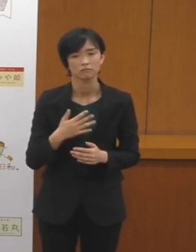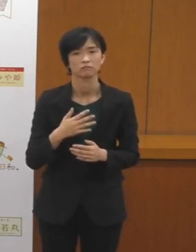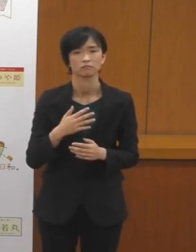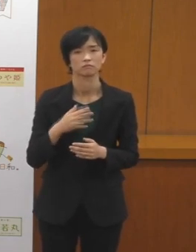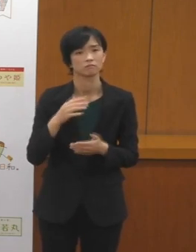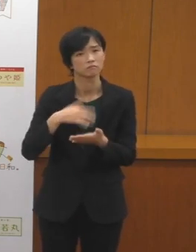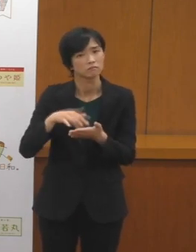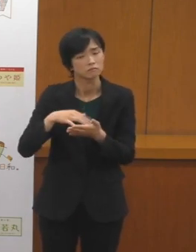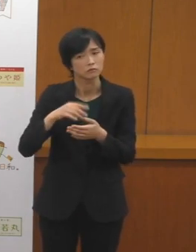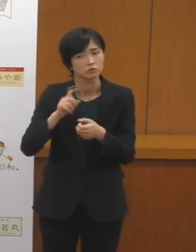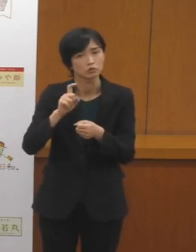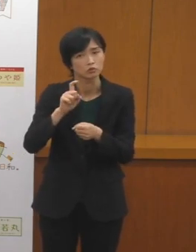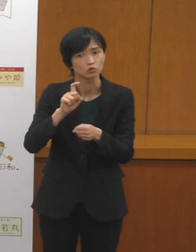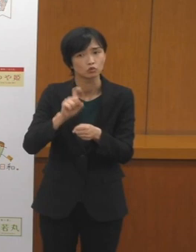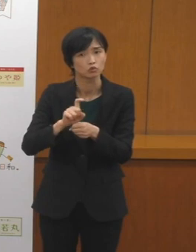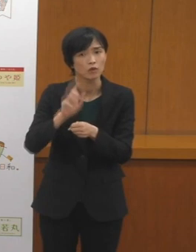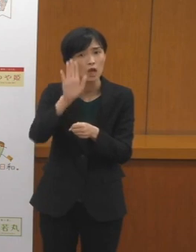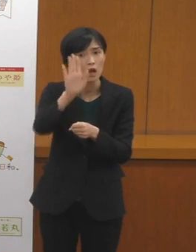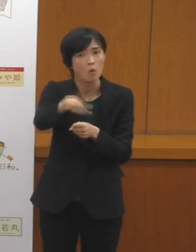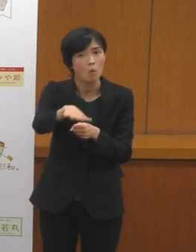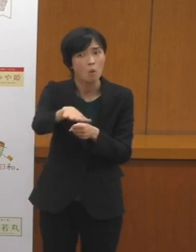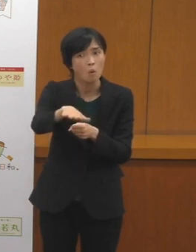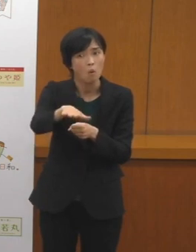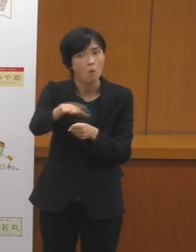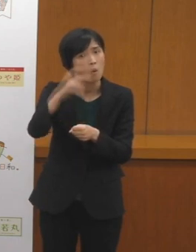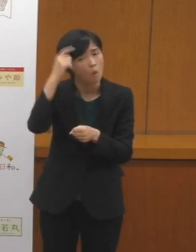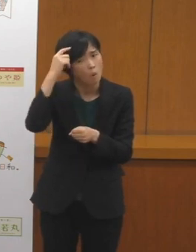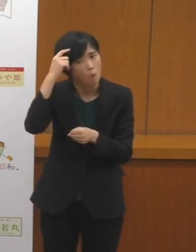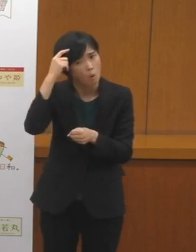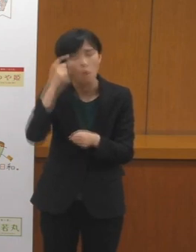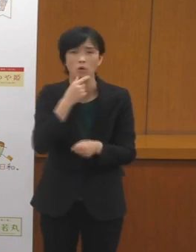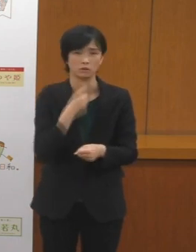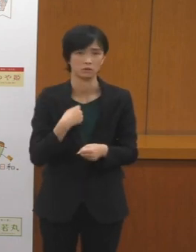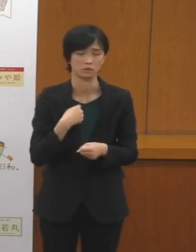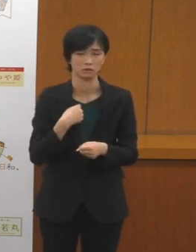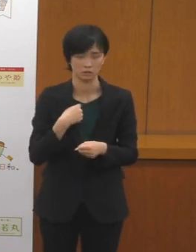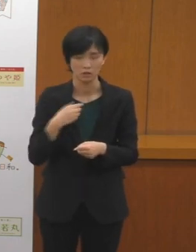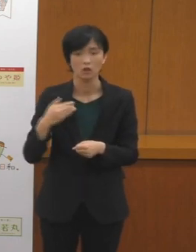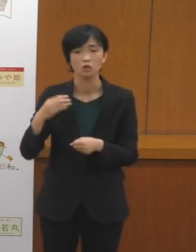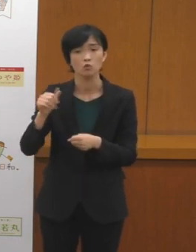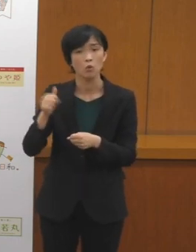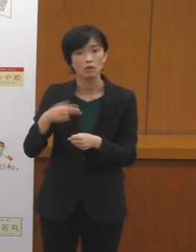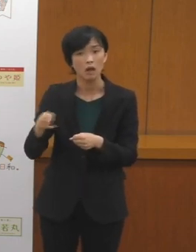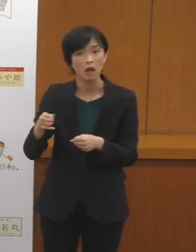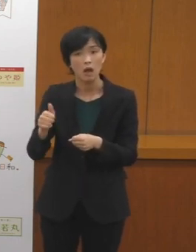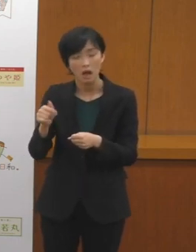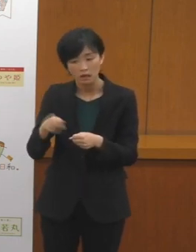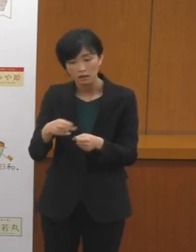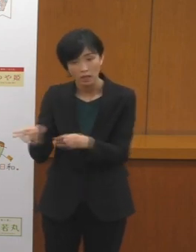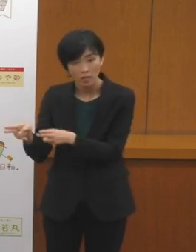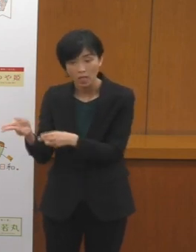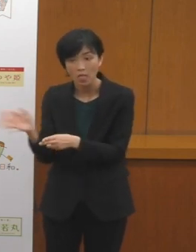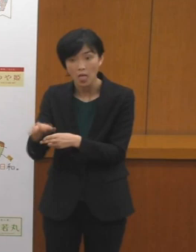年後を考えるとねそのクオータスを導入している国々というのはもっと進むわけだし